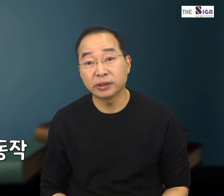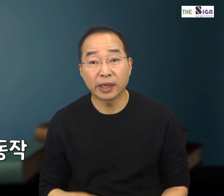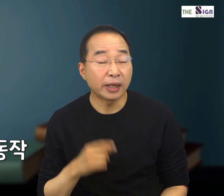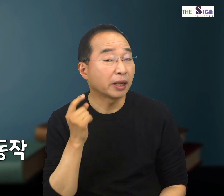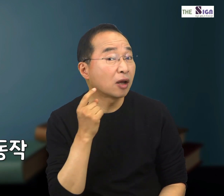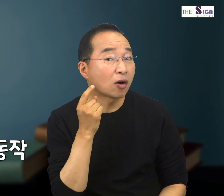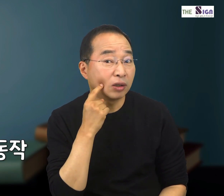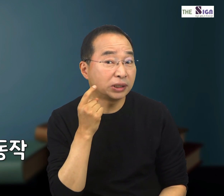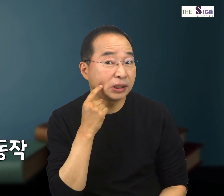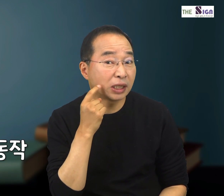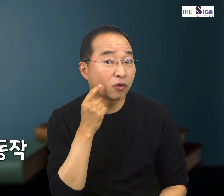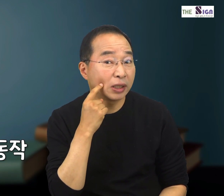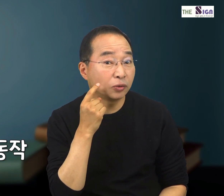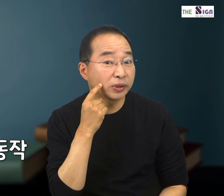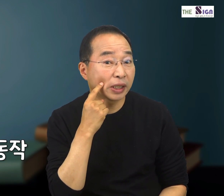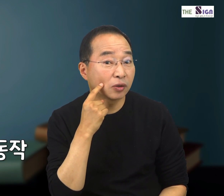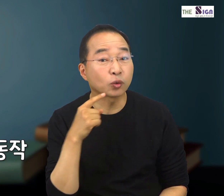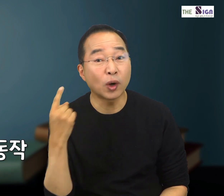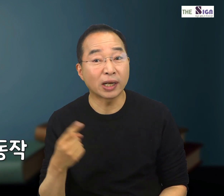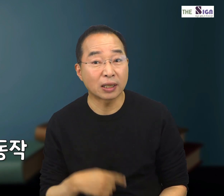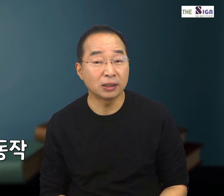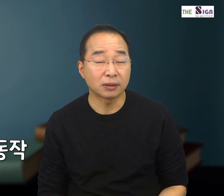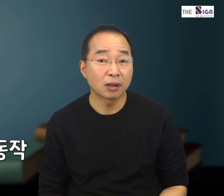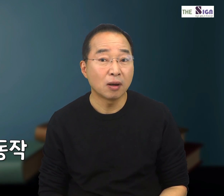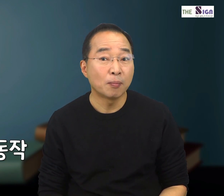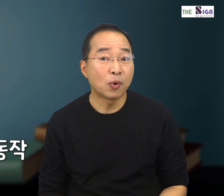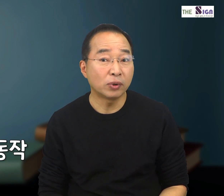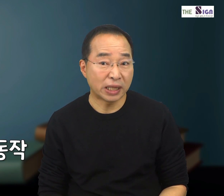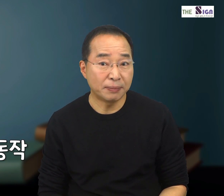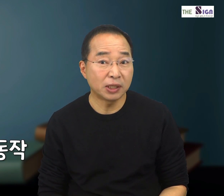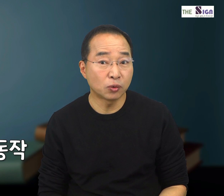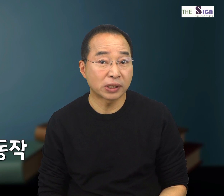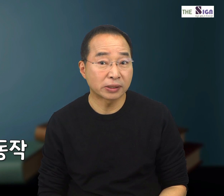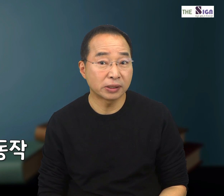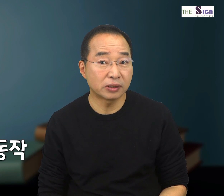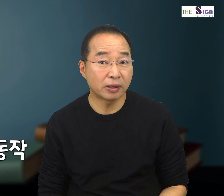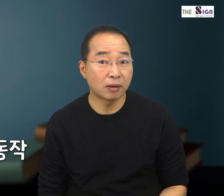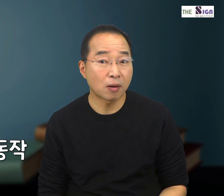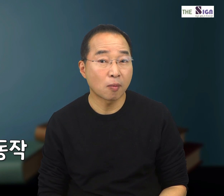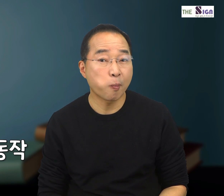그런데 거짓이라고 하는 동작이 있고 또 하나는 볼을 내미는 동작 쓰게 돼요.